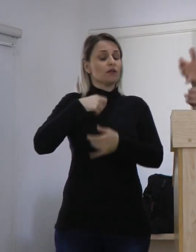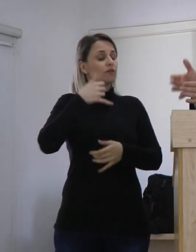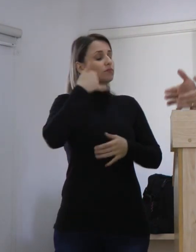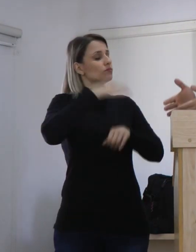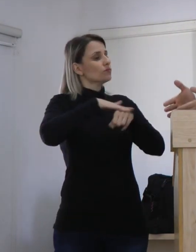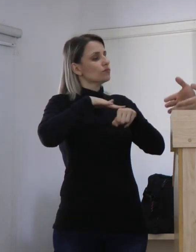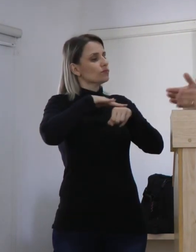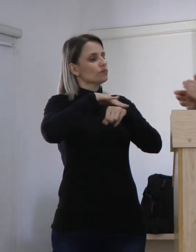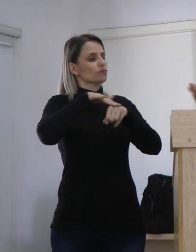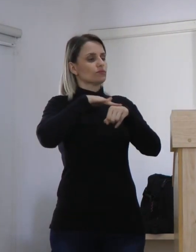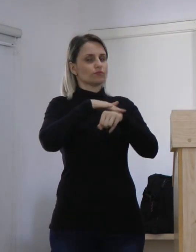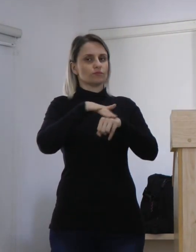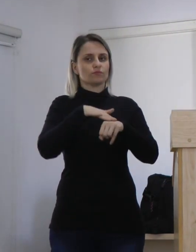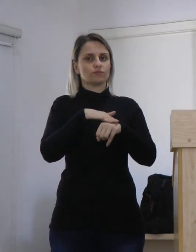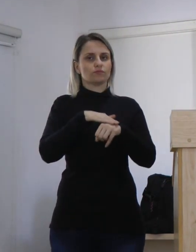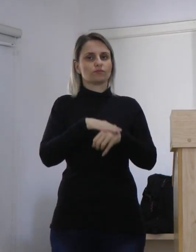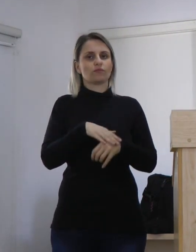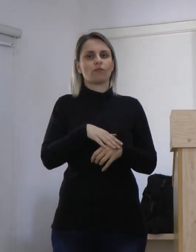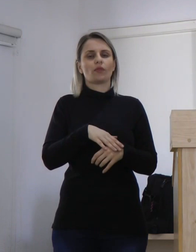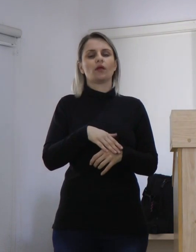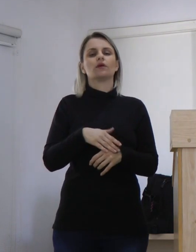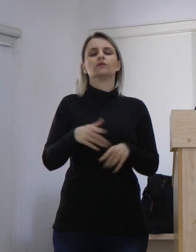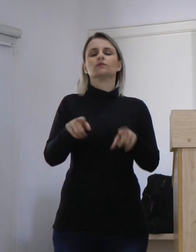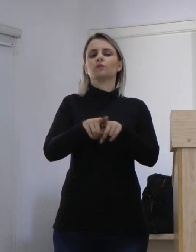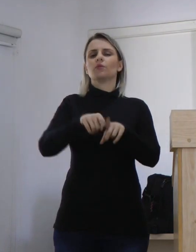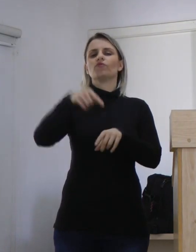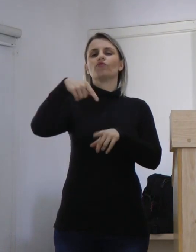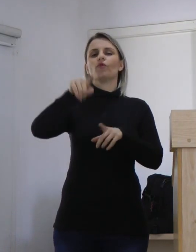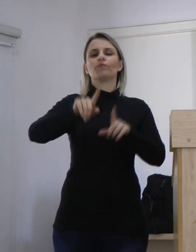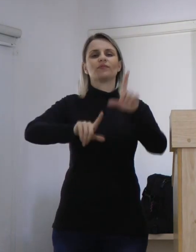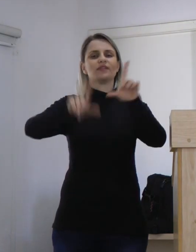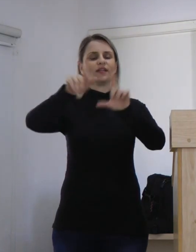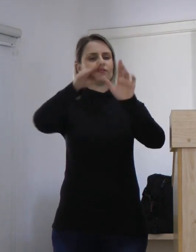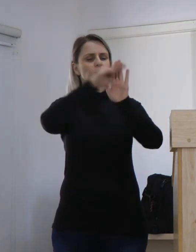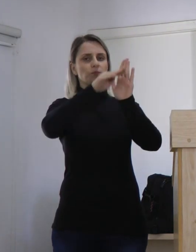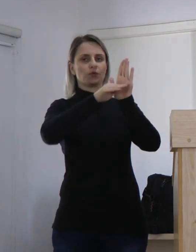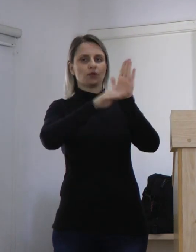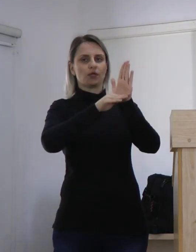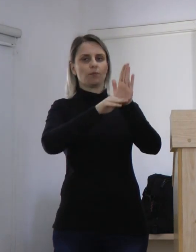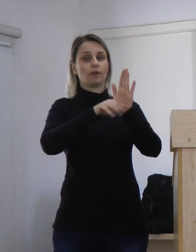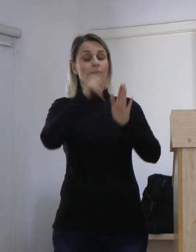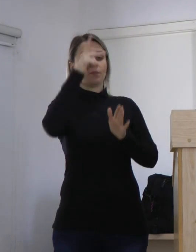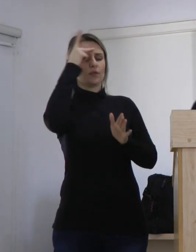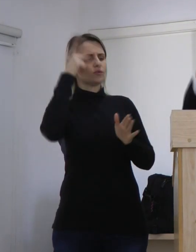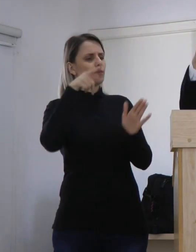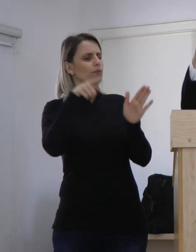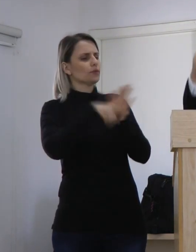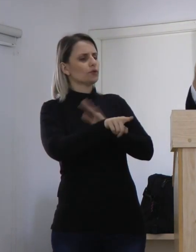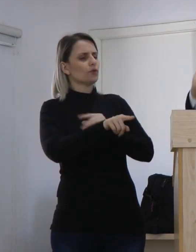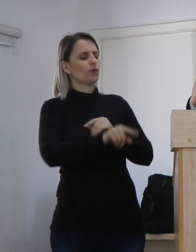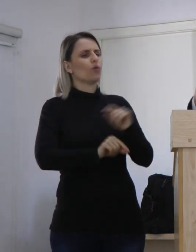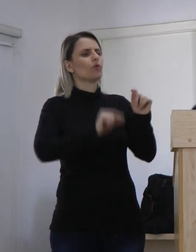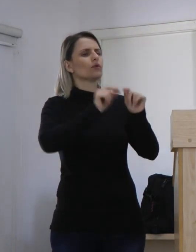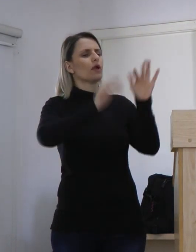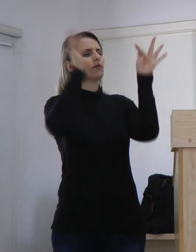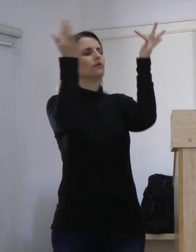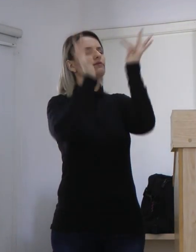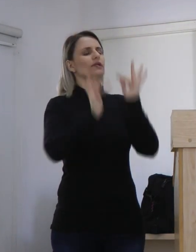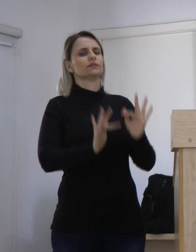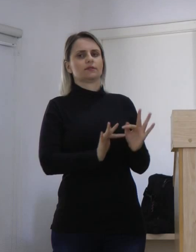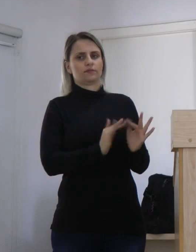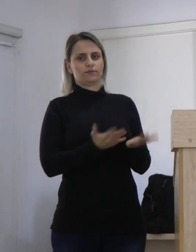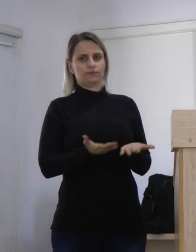Um dia ele foi para um programa de TV. E o repórter lhe perguntou: o que é felicidade para o senhor?